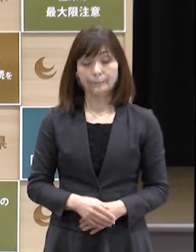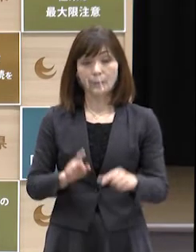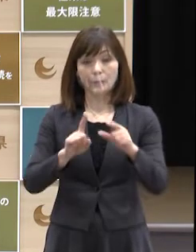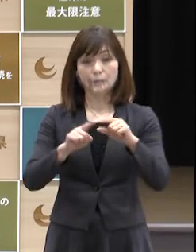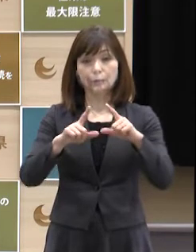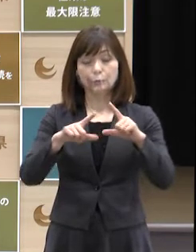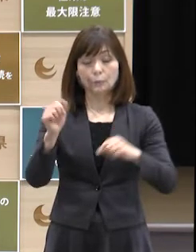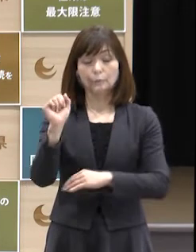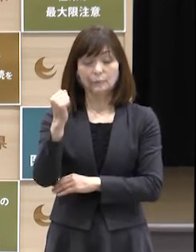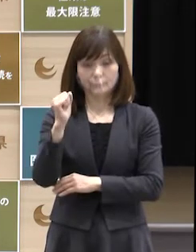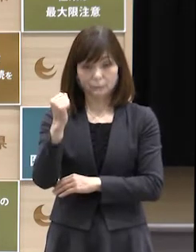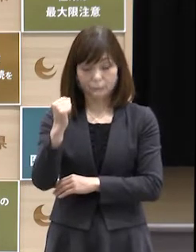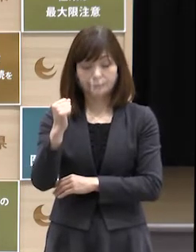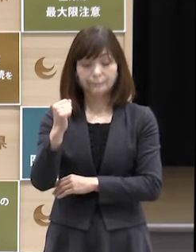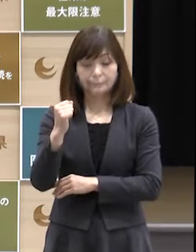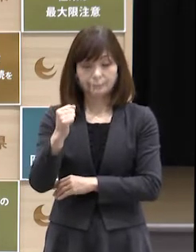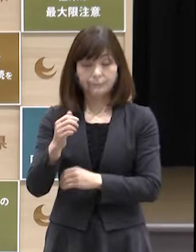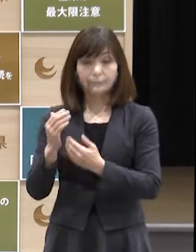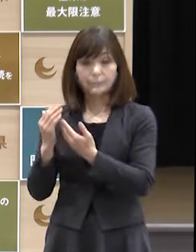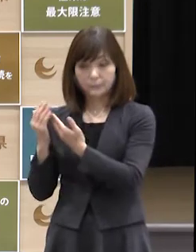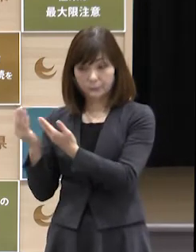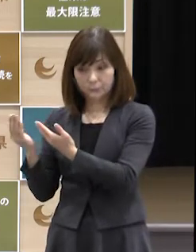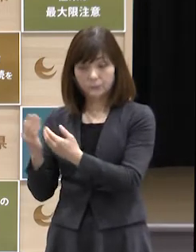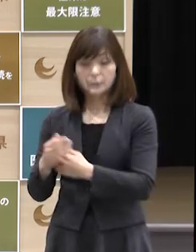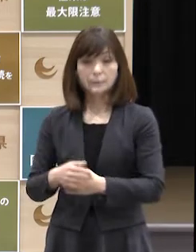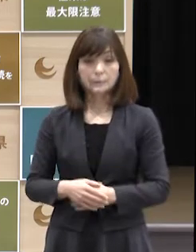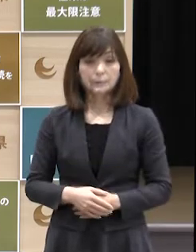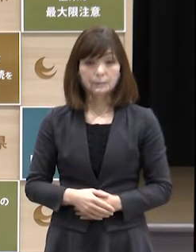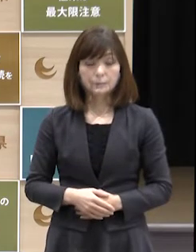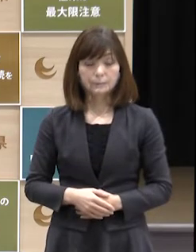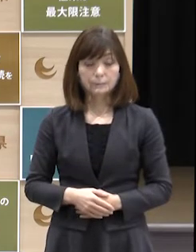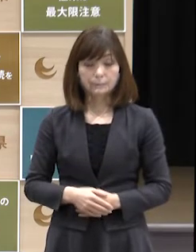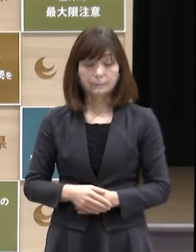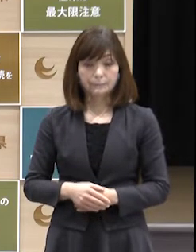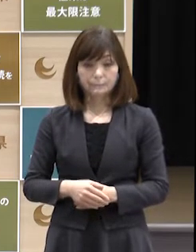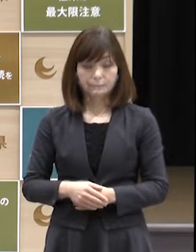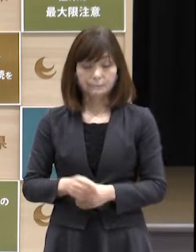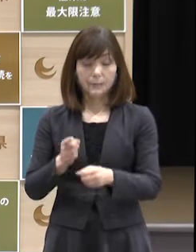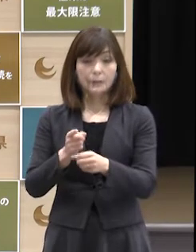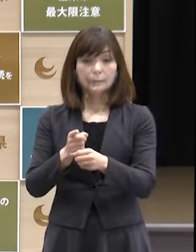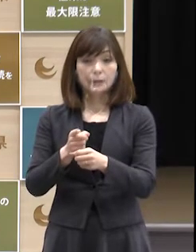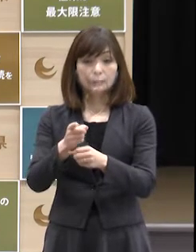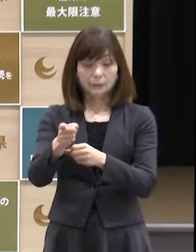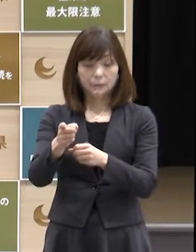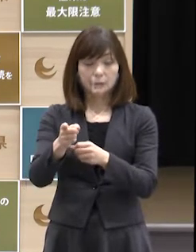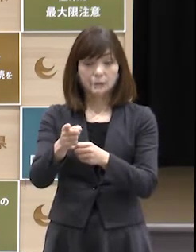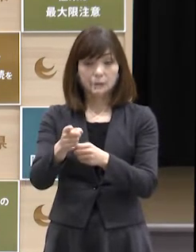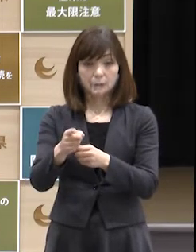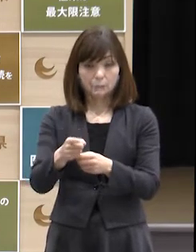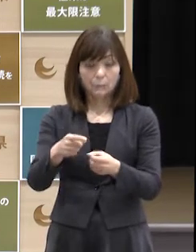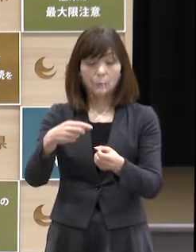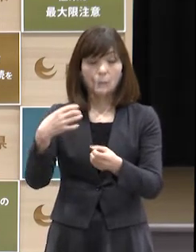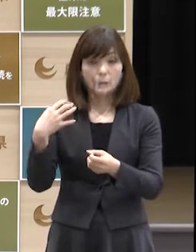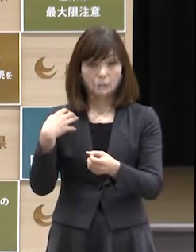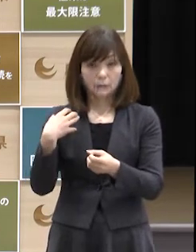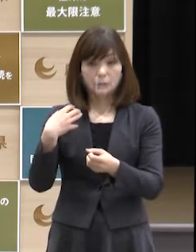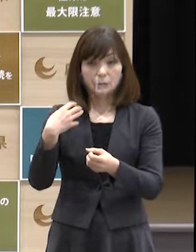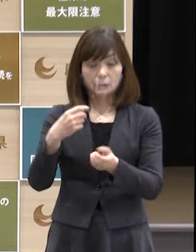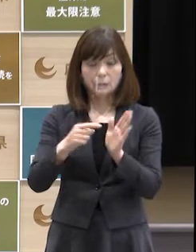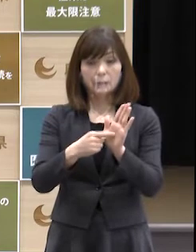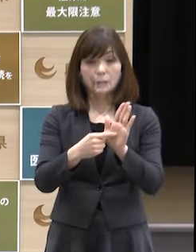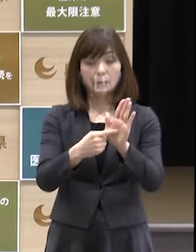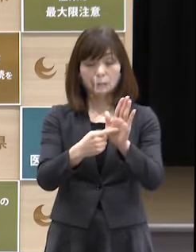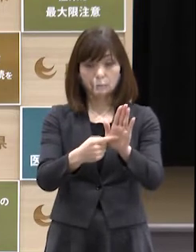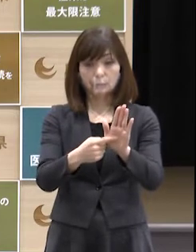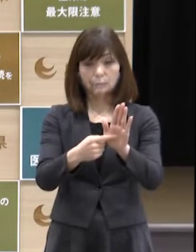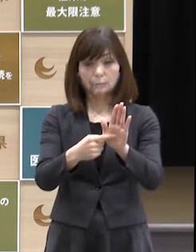中国新聞の宮野です。核兵器の役割を提言する唯一の目的宣言をですね、米国に